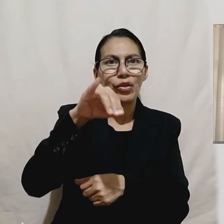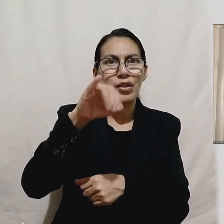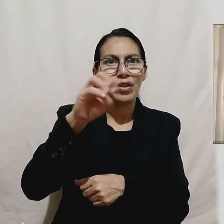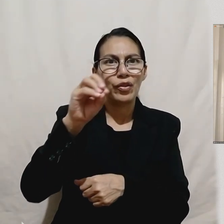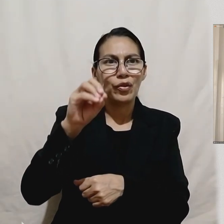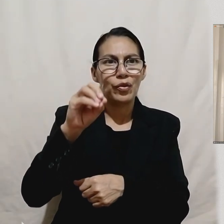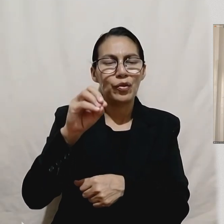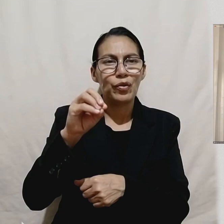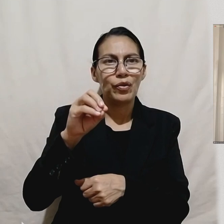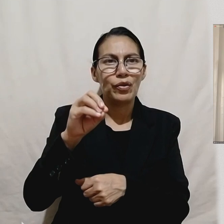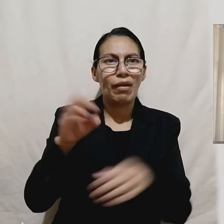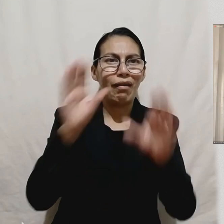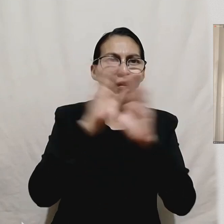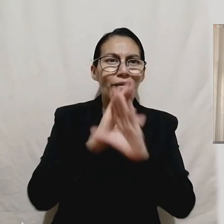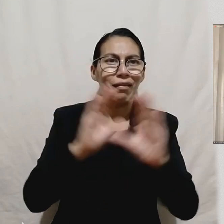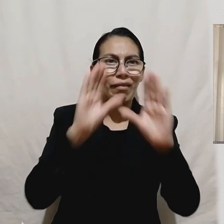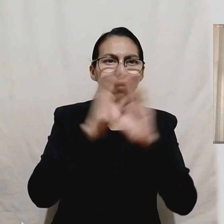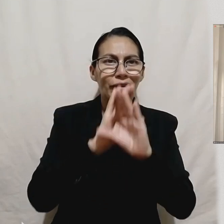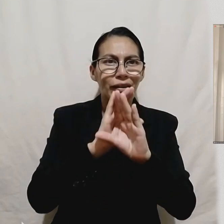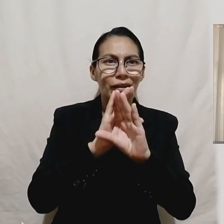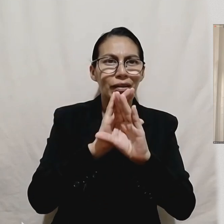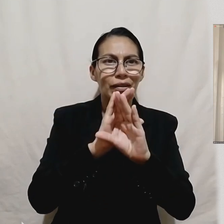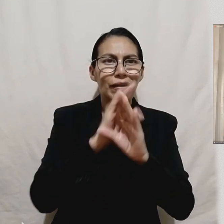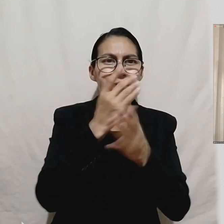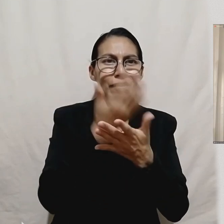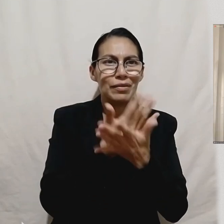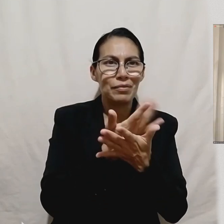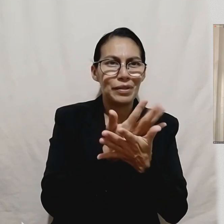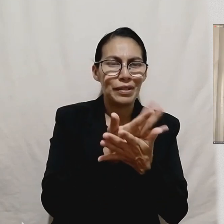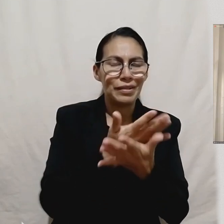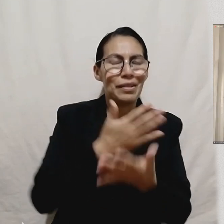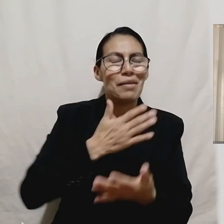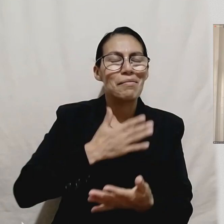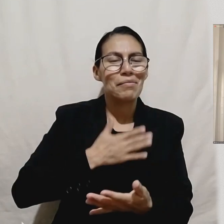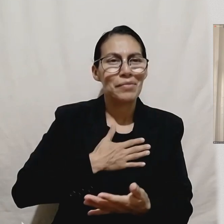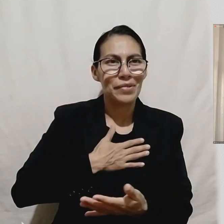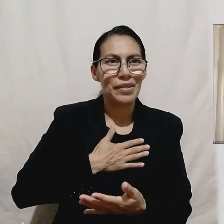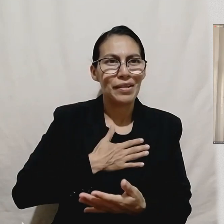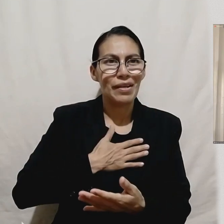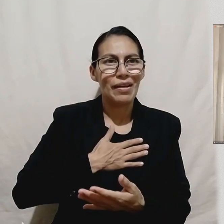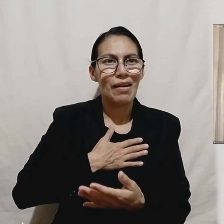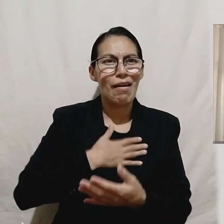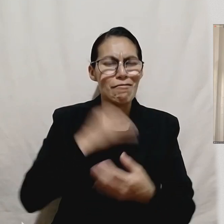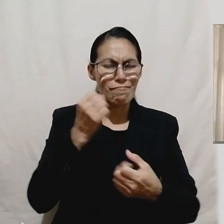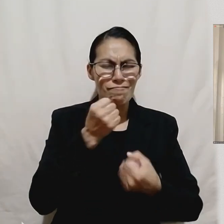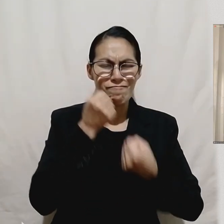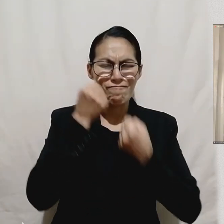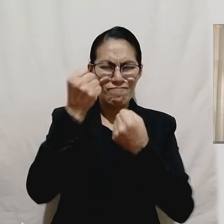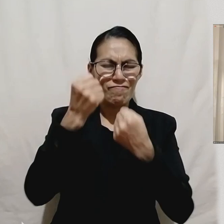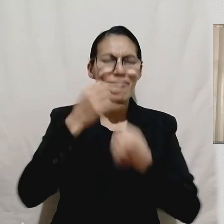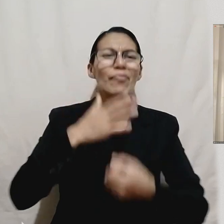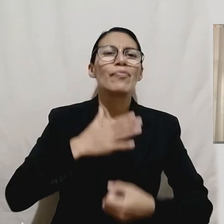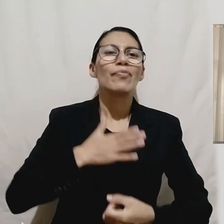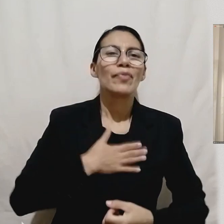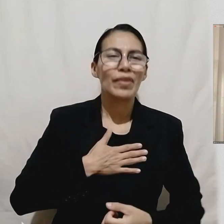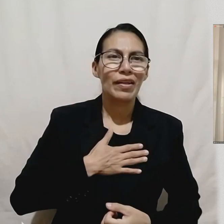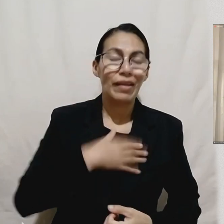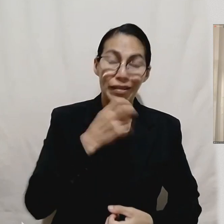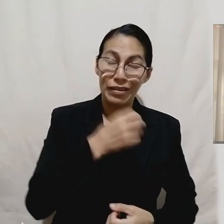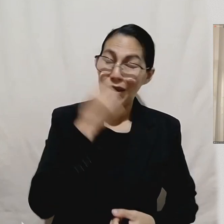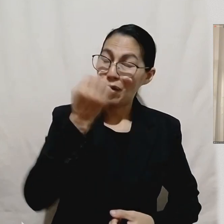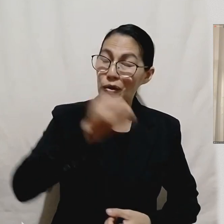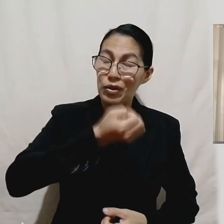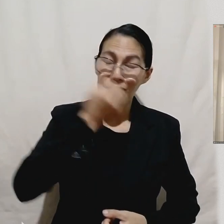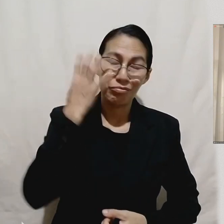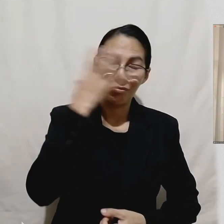que va a interpretar la melodía Esperanza mía y Castillo mío